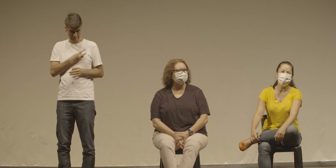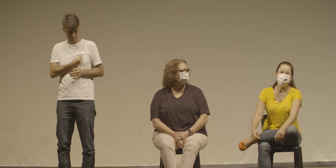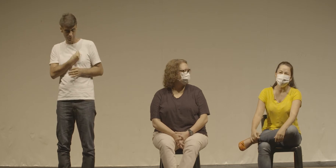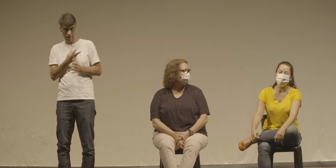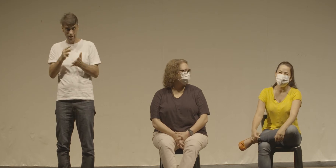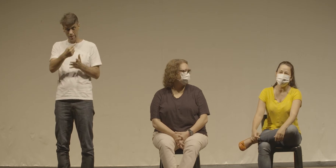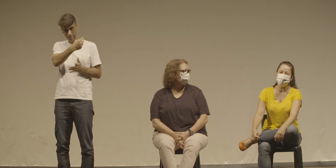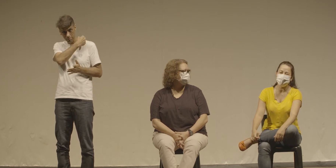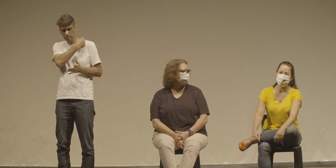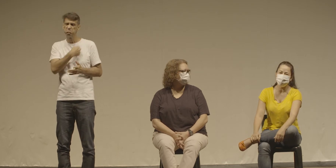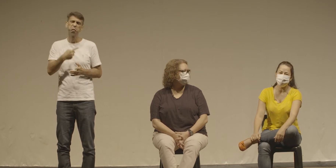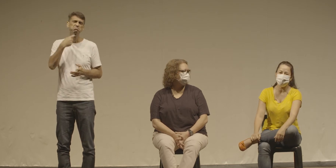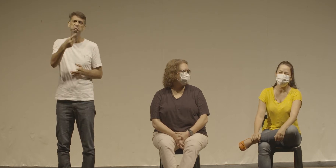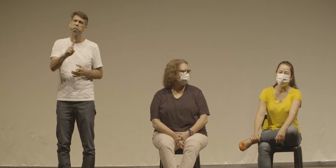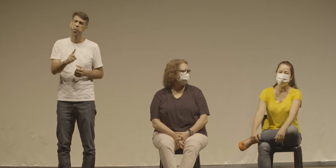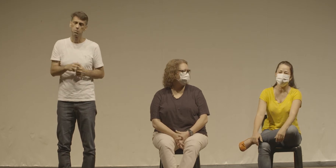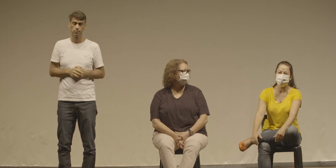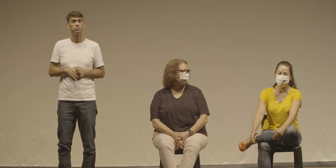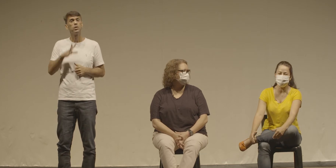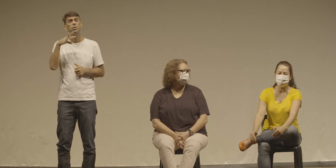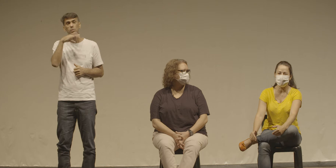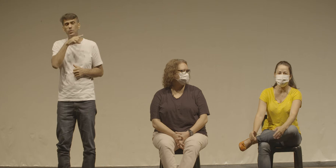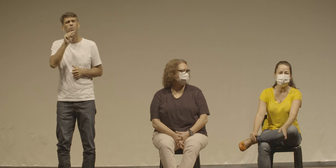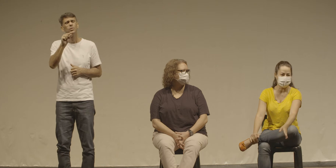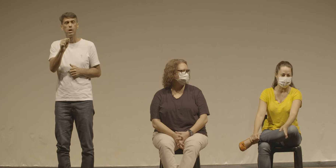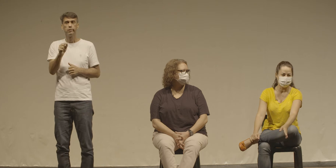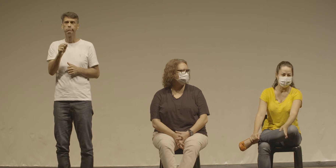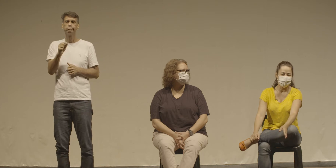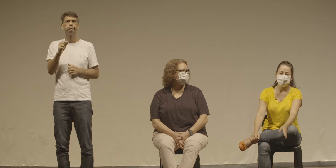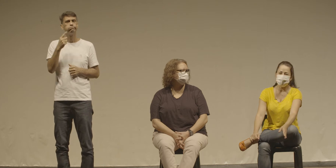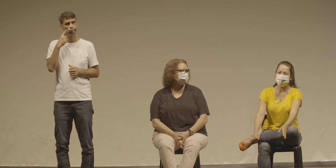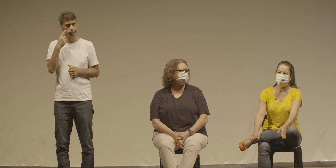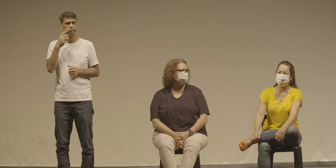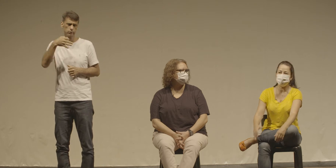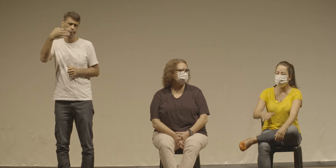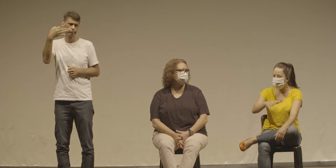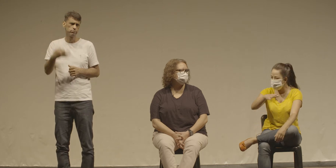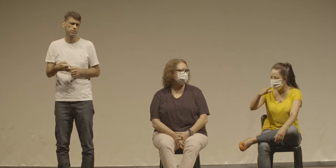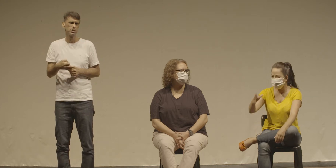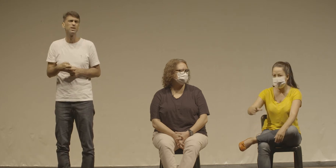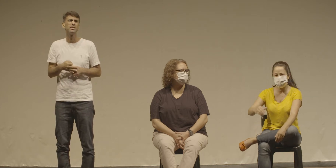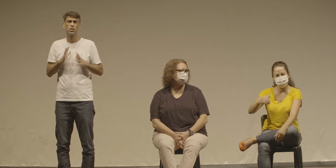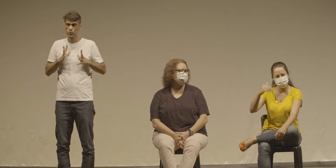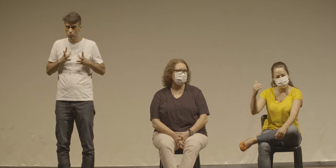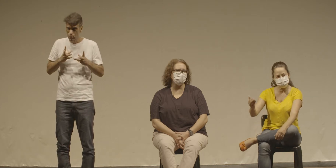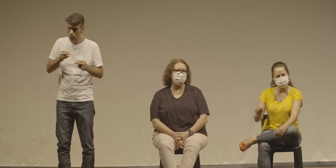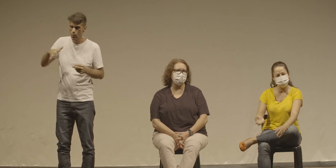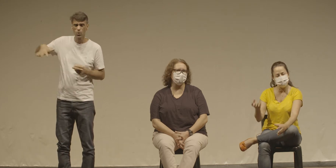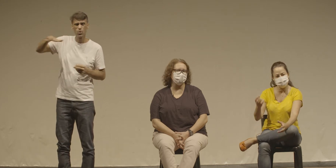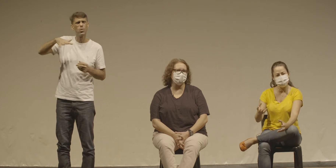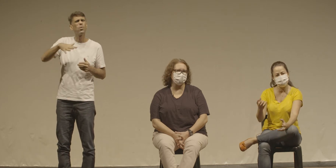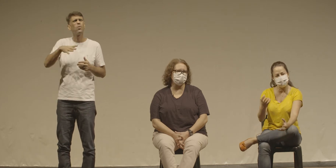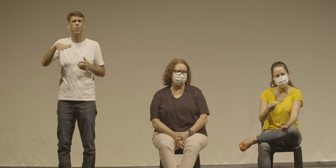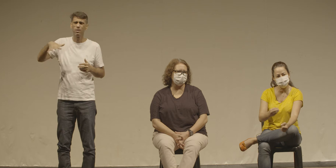É muito, muito complicado. E a gente vê que tudo só serve para reforçar. Né? Em todos os lugares, em todos os